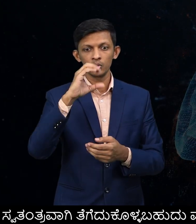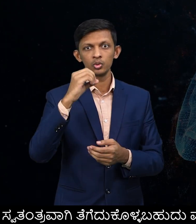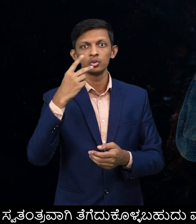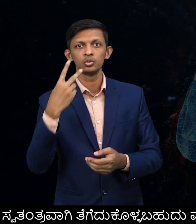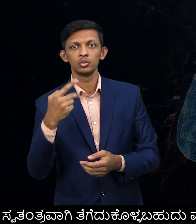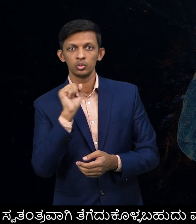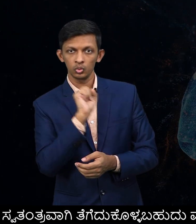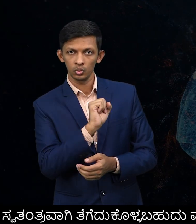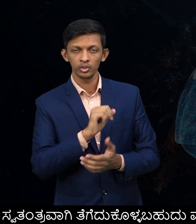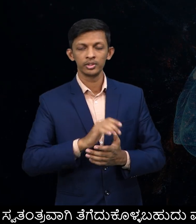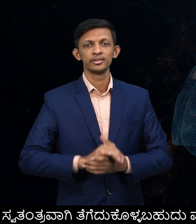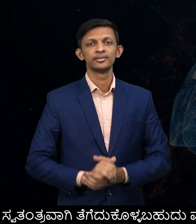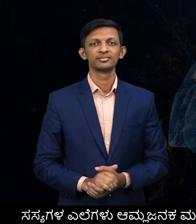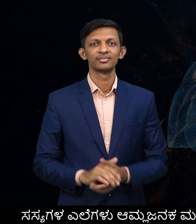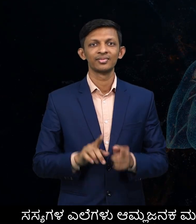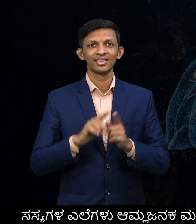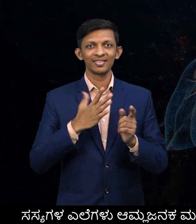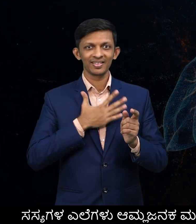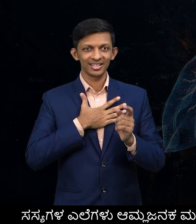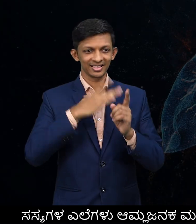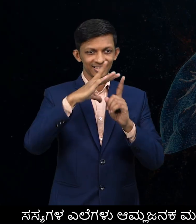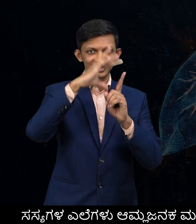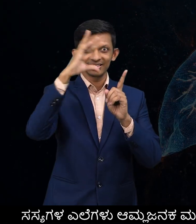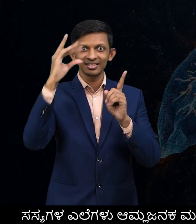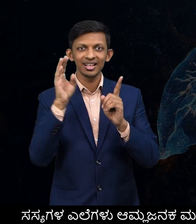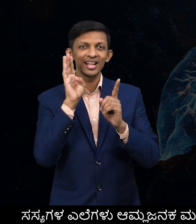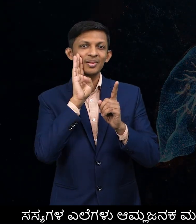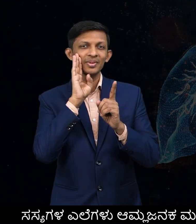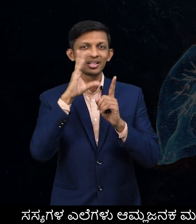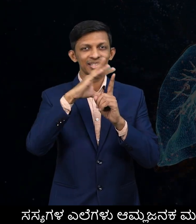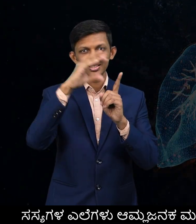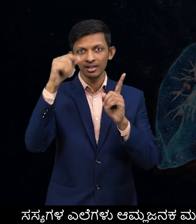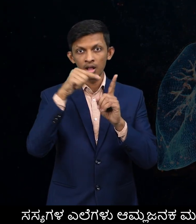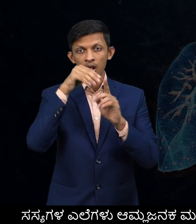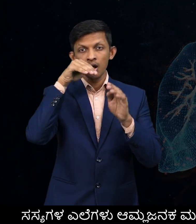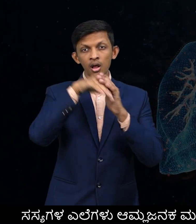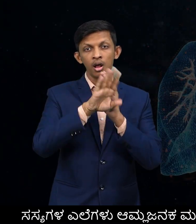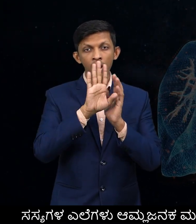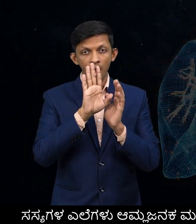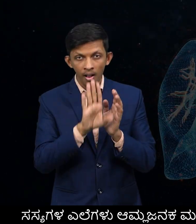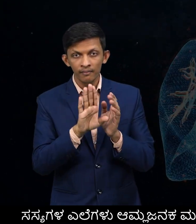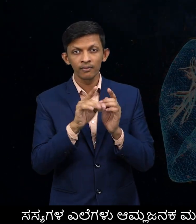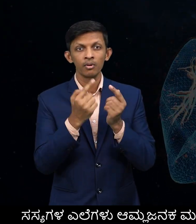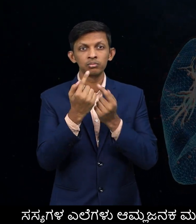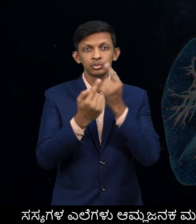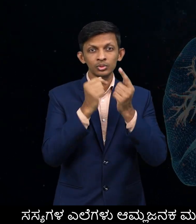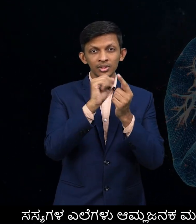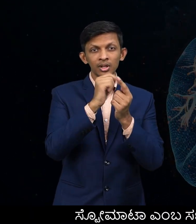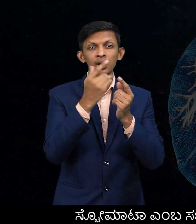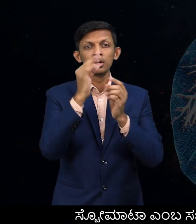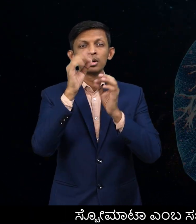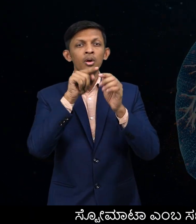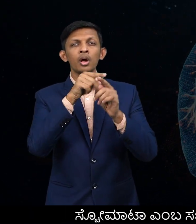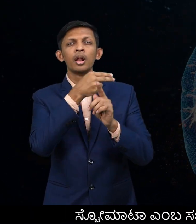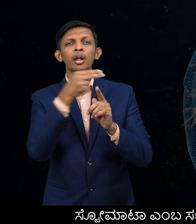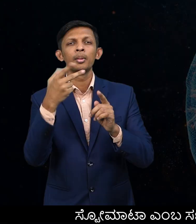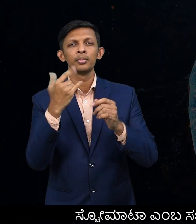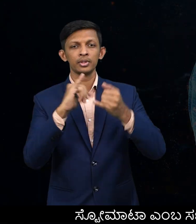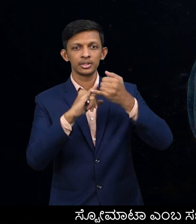ಅನ್ನು ನೀಡುತ್ತದೆ. ಸಸ್ಯಗಳ ಎಲೆಗಳು ಆಮ್ಲಜನಕ ಮತ್ತು ಇಂಗಾಲದ ಡೈಆಕ್ಸೈಡ್ ವಿನಿಮಯಕ್ಕಾಗಿ ಸ್ಟೊಮಾಟ ಎಂಬ ಸಣ್ಣ